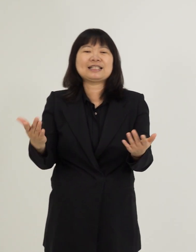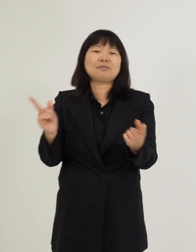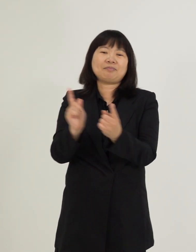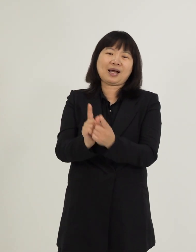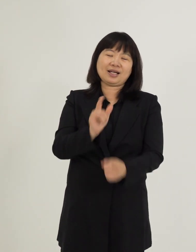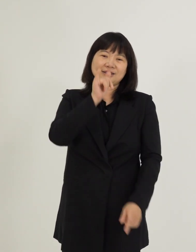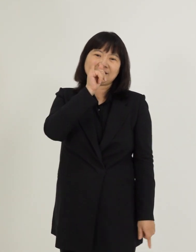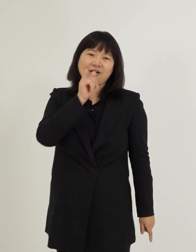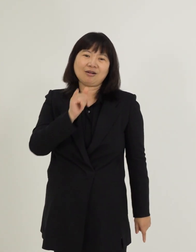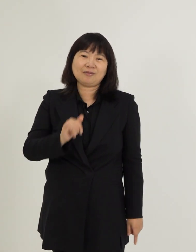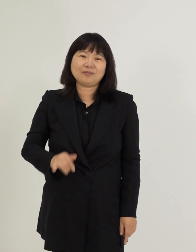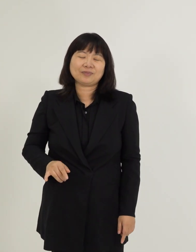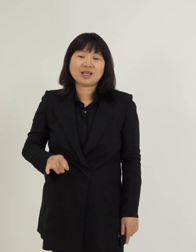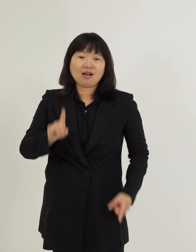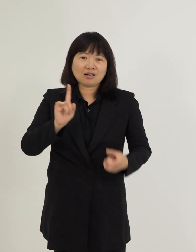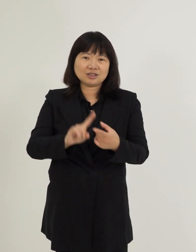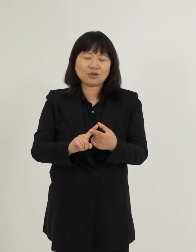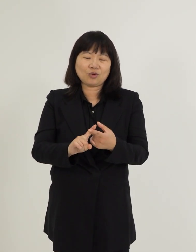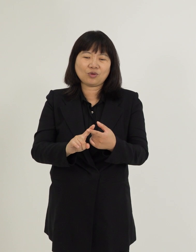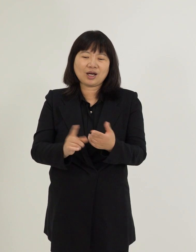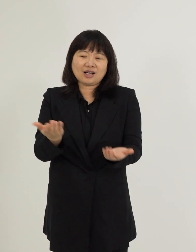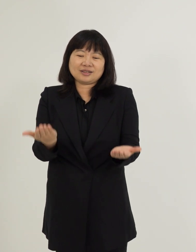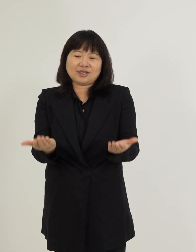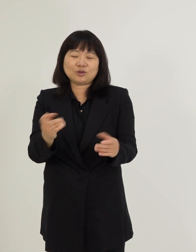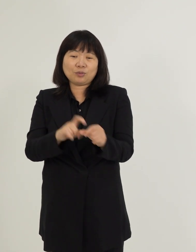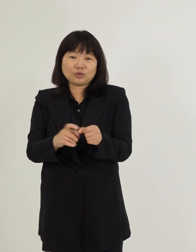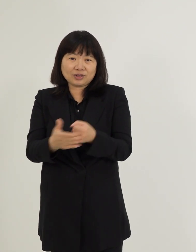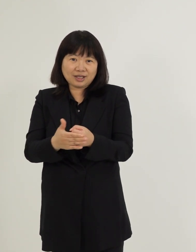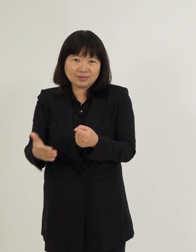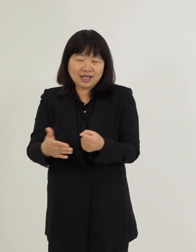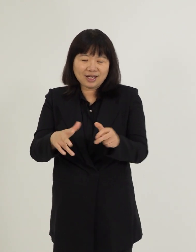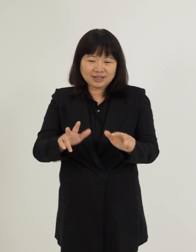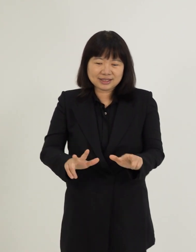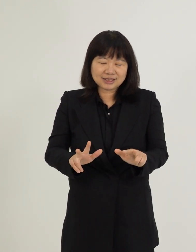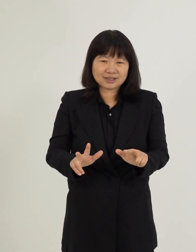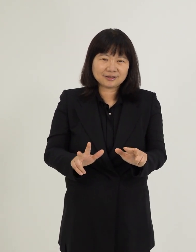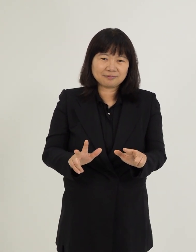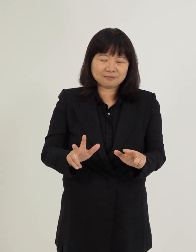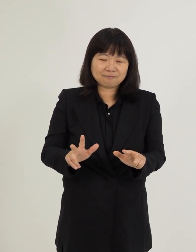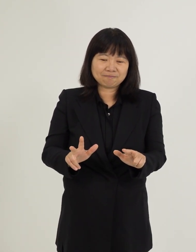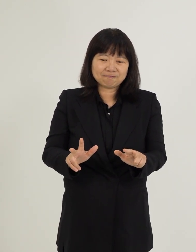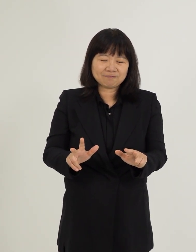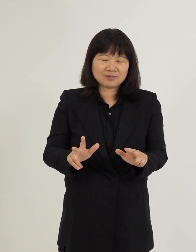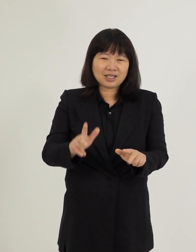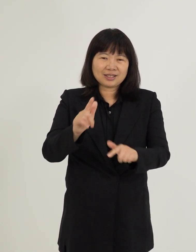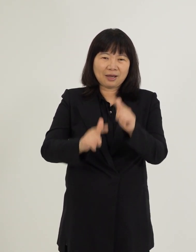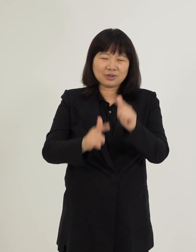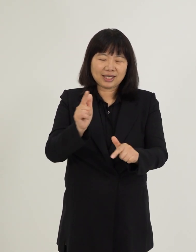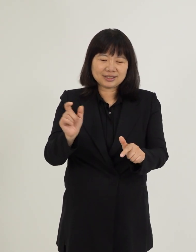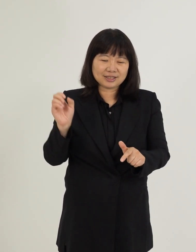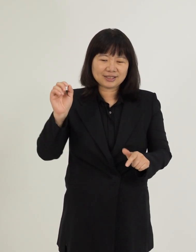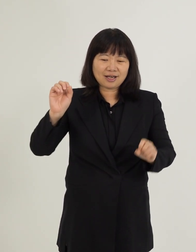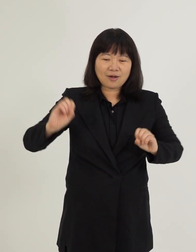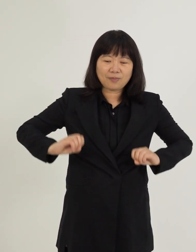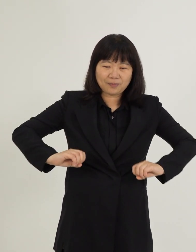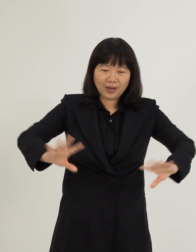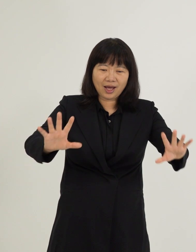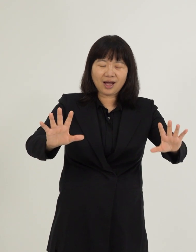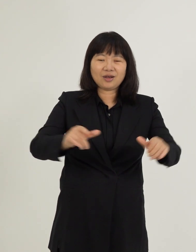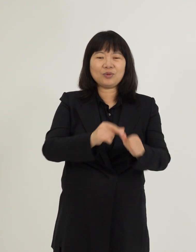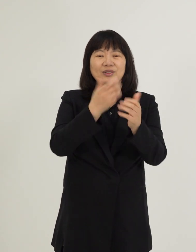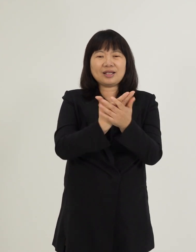그래서 그 사건과 대조를 위해서 지금 이 퍼포먼스가 이루어진 겁니다. 그